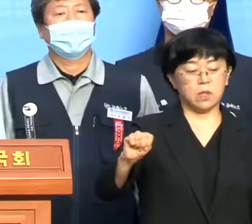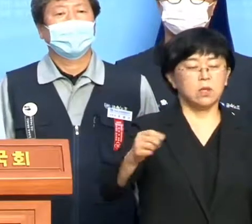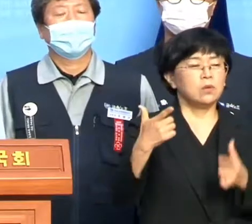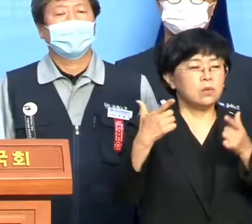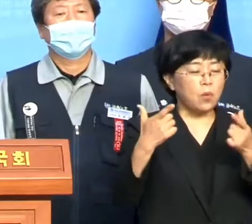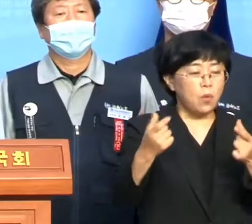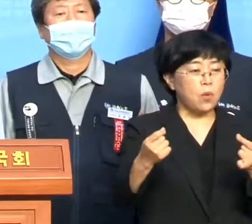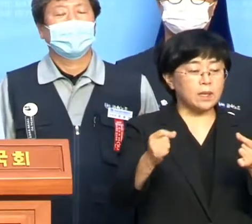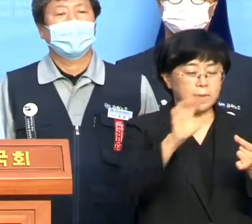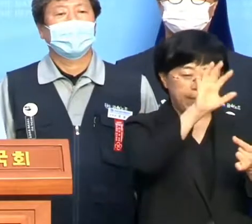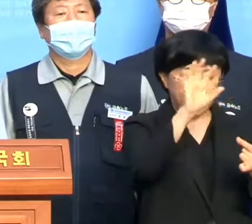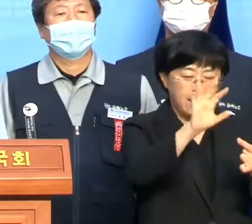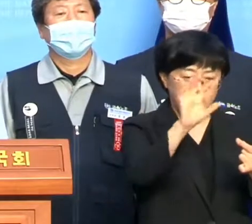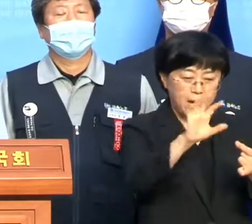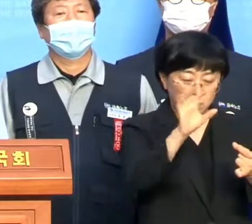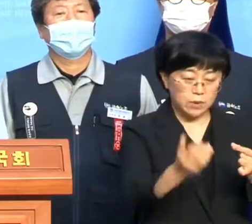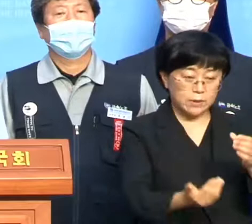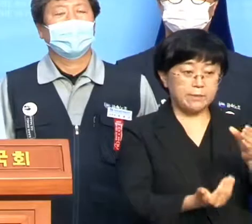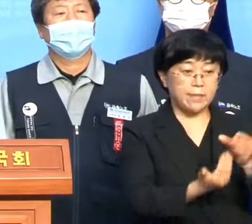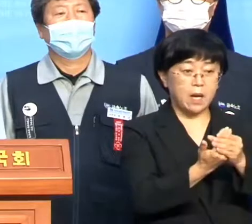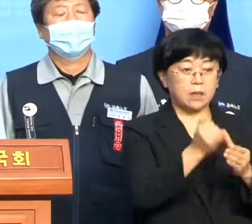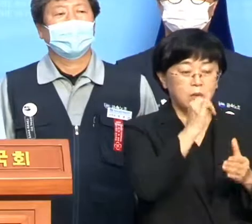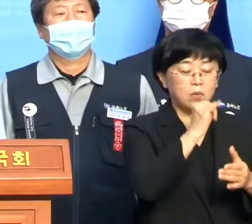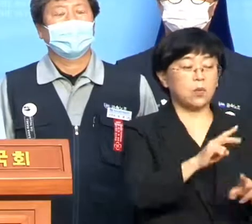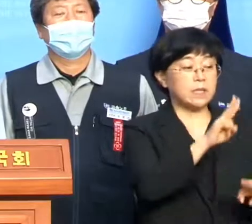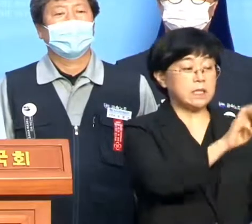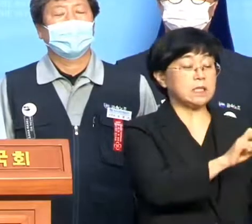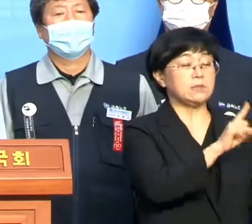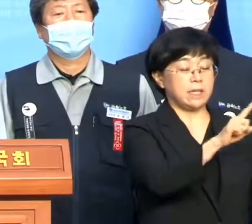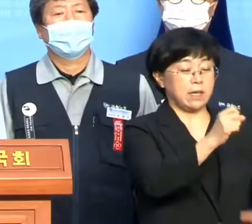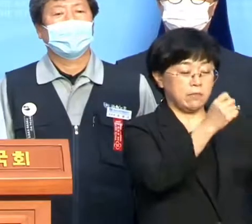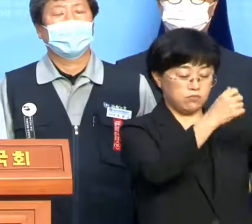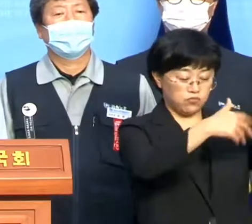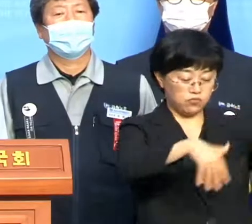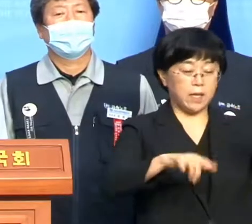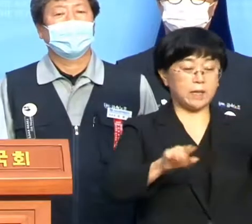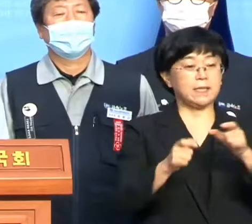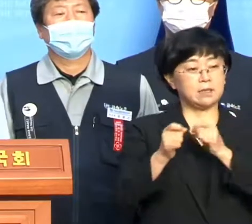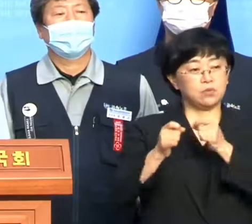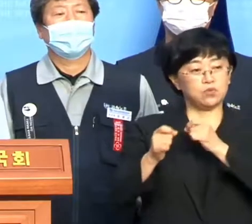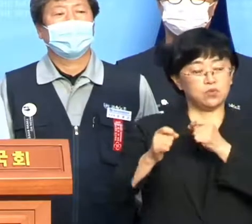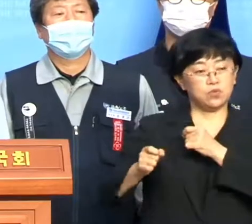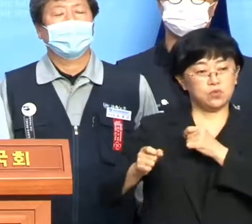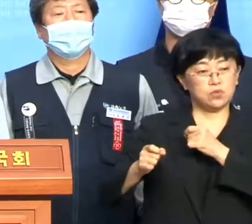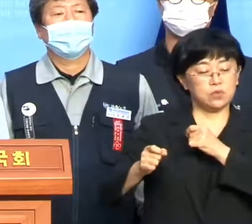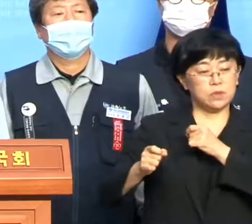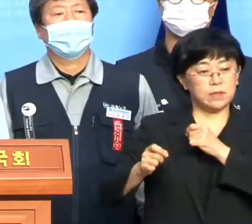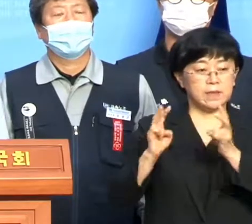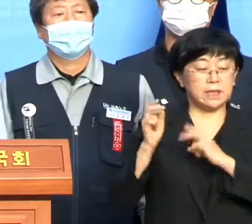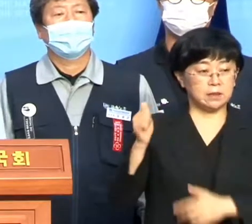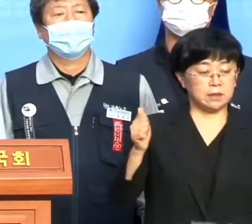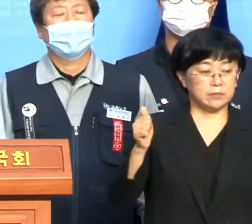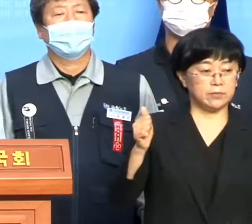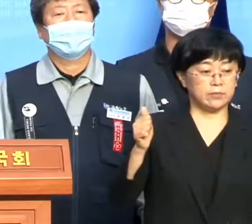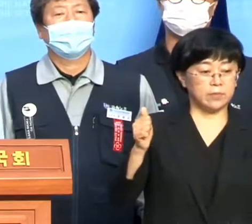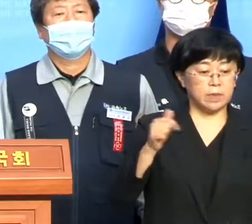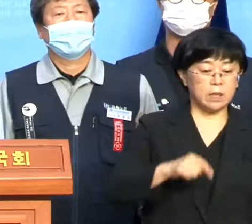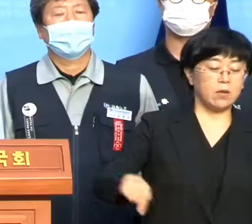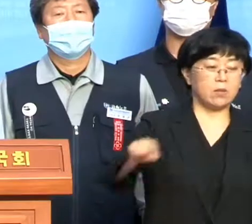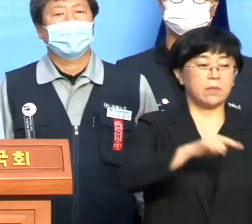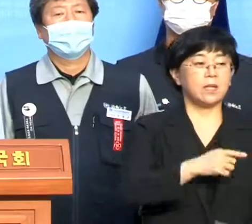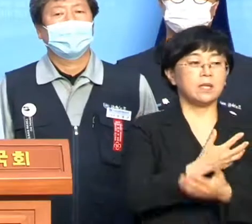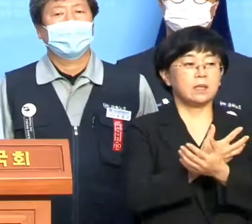지금 발생하고 있고 21 계산해 합성 업체 의 사장들이 이러한 게